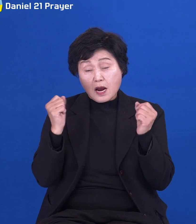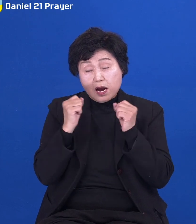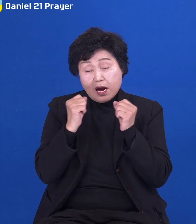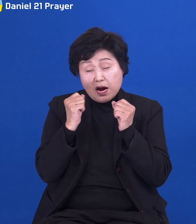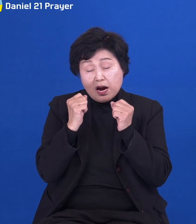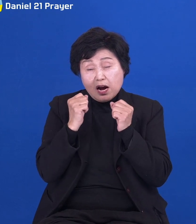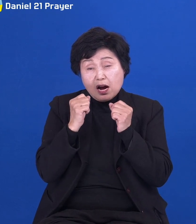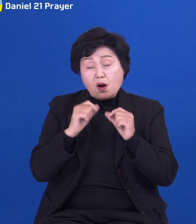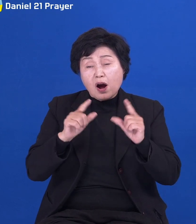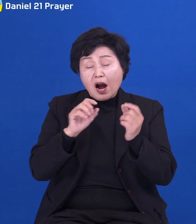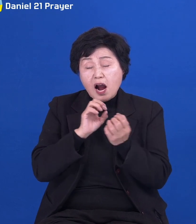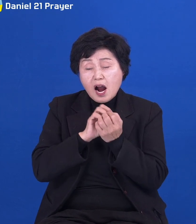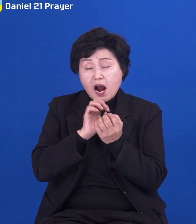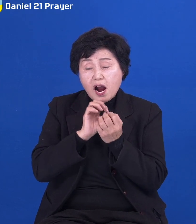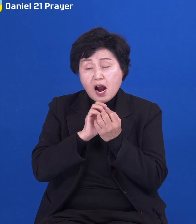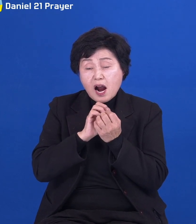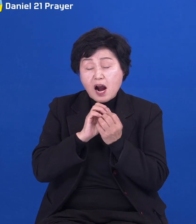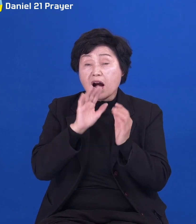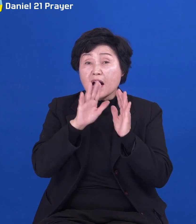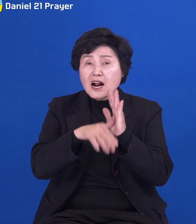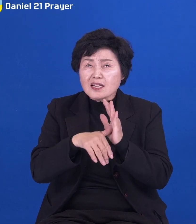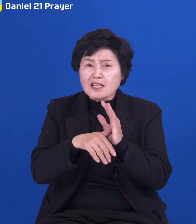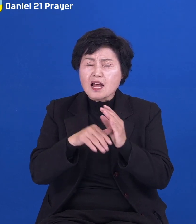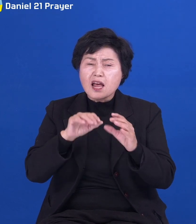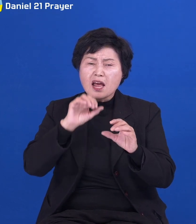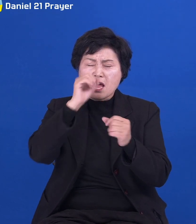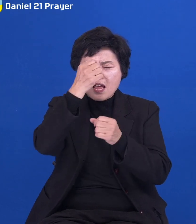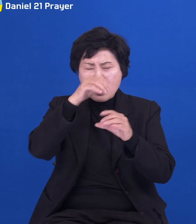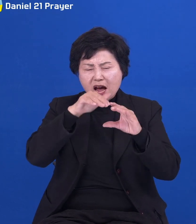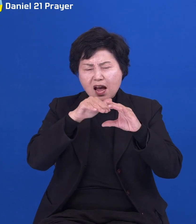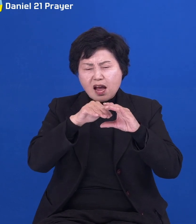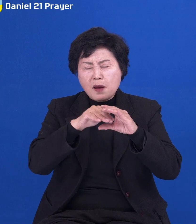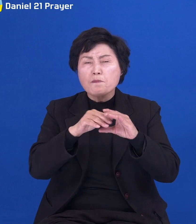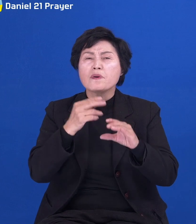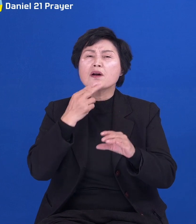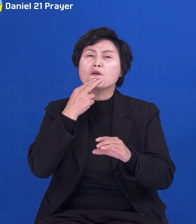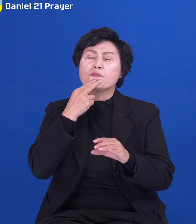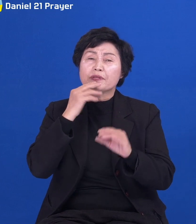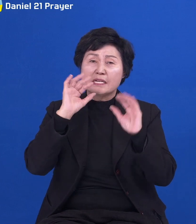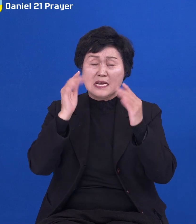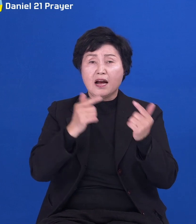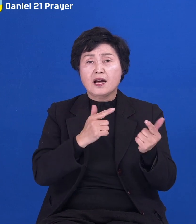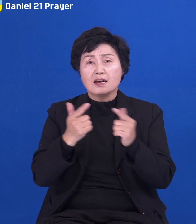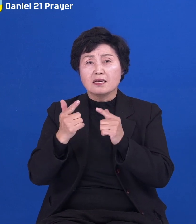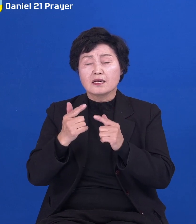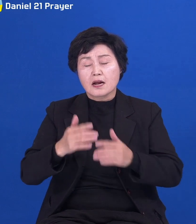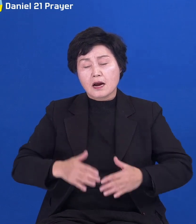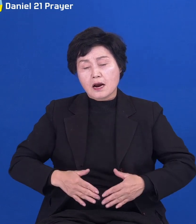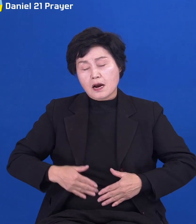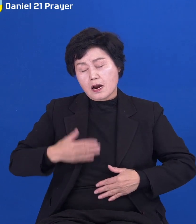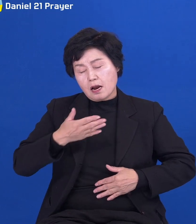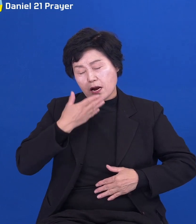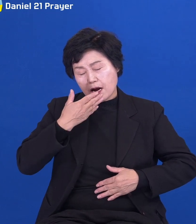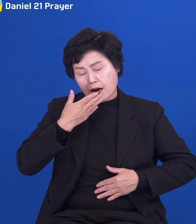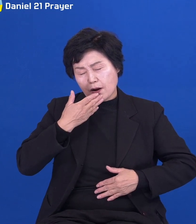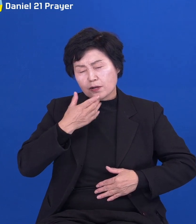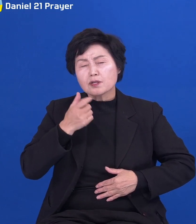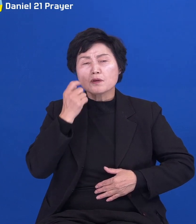없어서 비닐로 덩이고 다녔던 어린 여자아이와 따뜻한 밥 한 번 배불리 먹어보지 못하고 죽어간